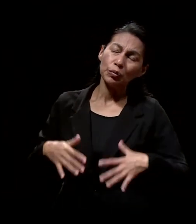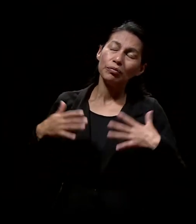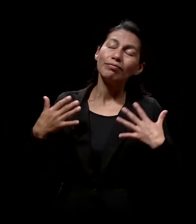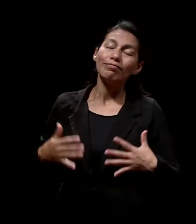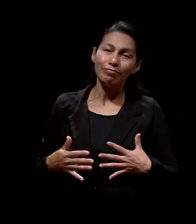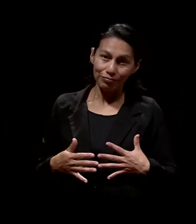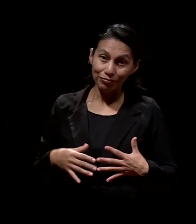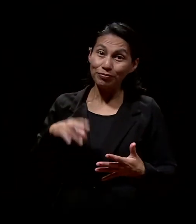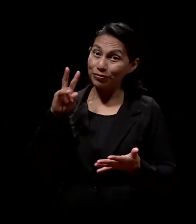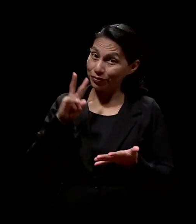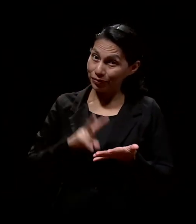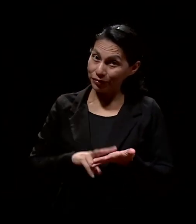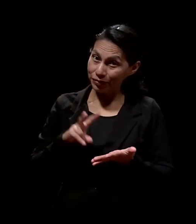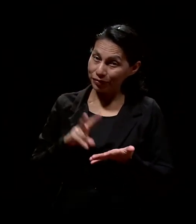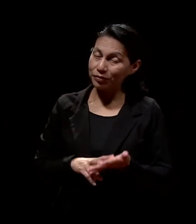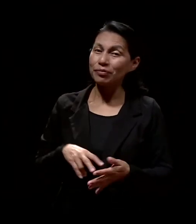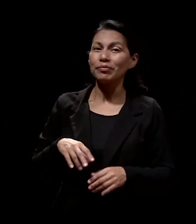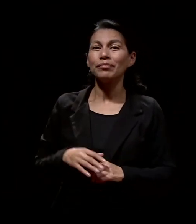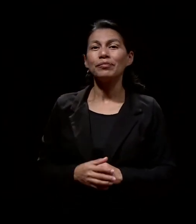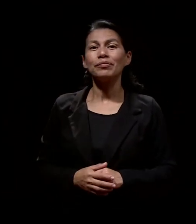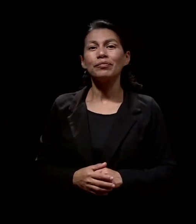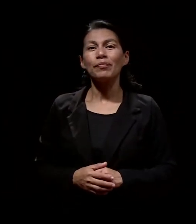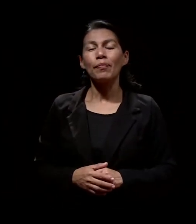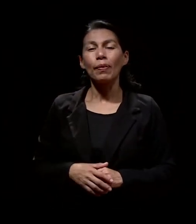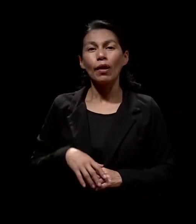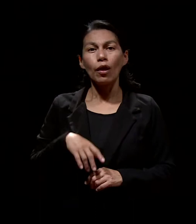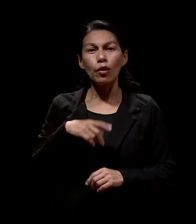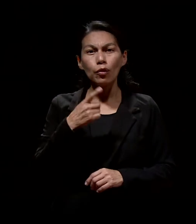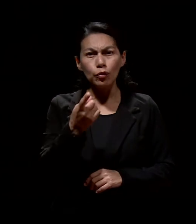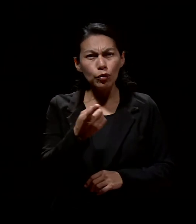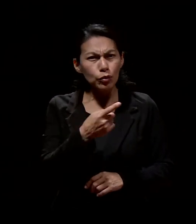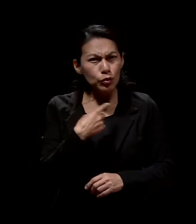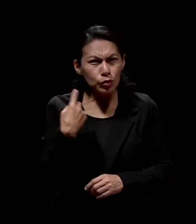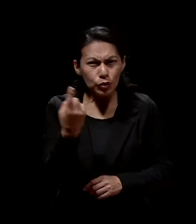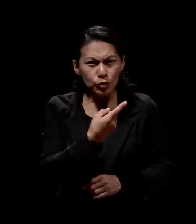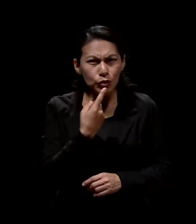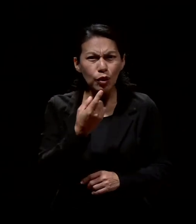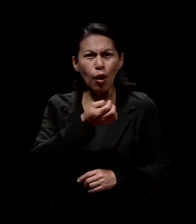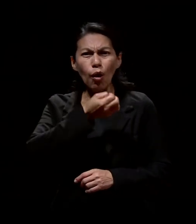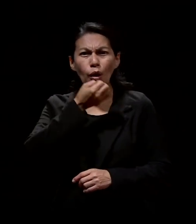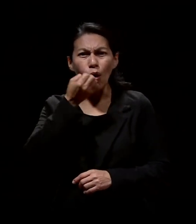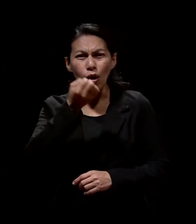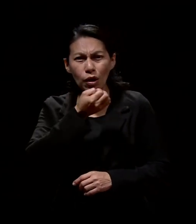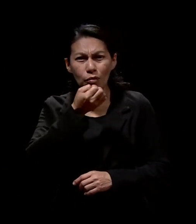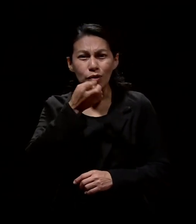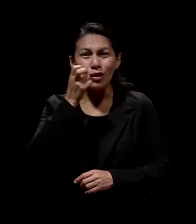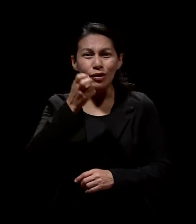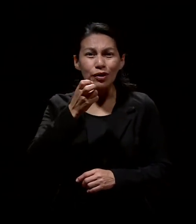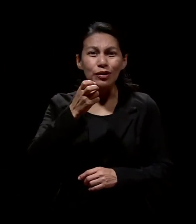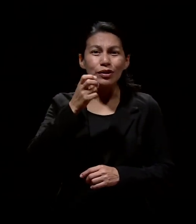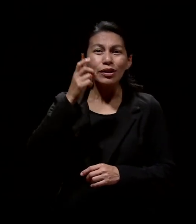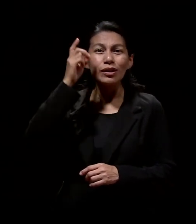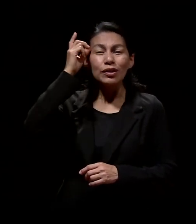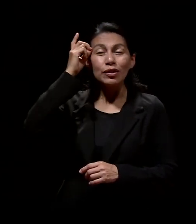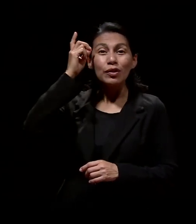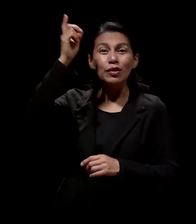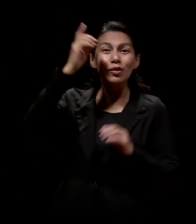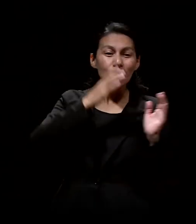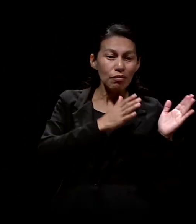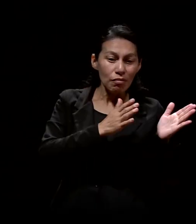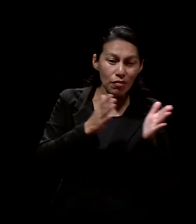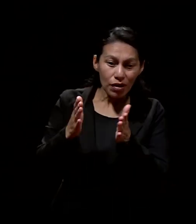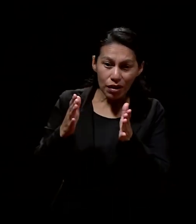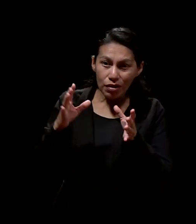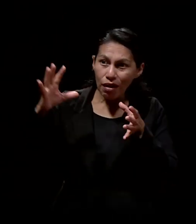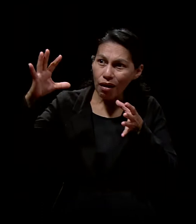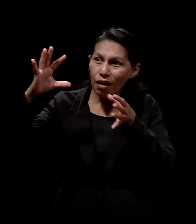invaluable, maravilloso. Cuando nosotros oramos, nos ponemos en sintonía con los planes